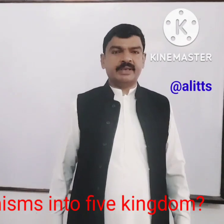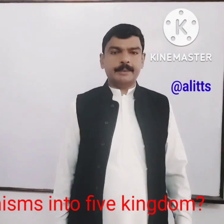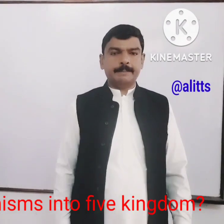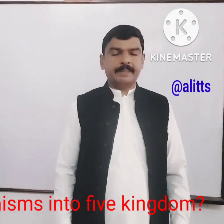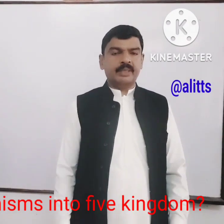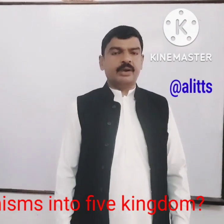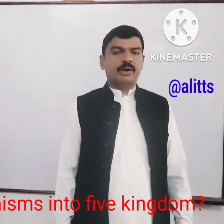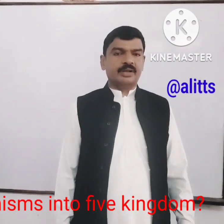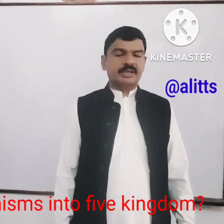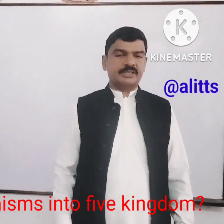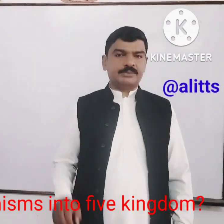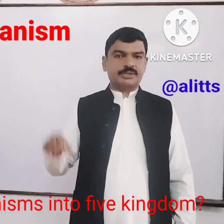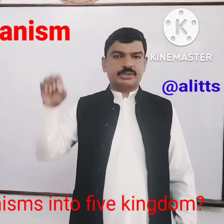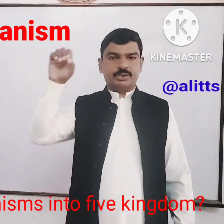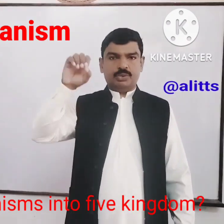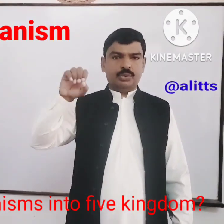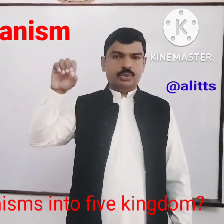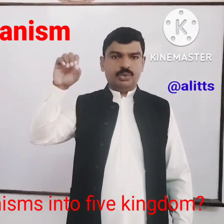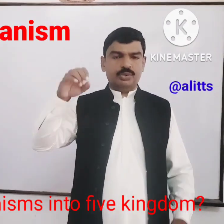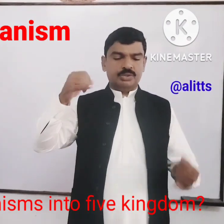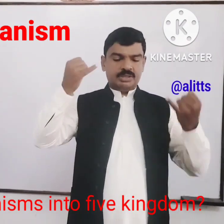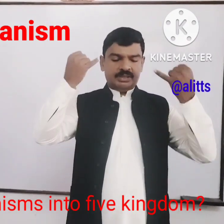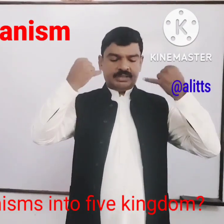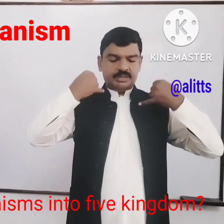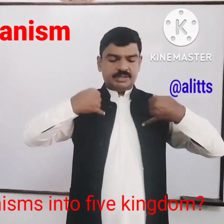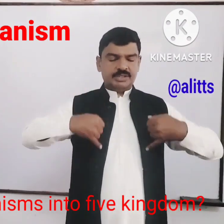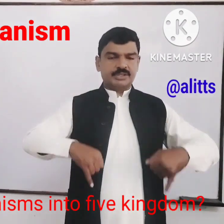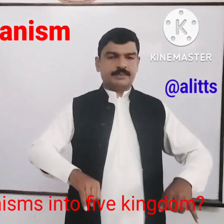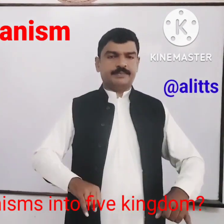क्लासिफाई ऑर्गेनिजम्स ओ